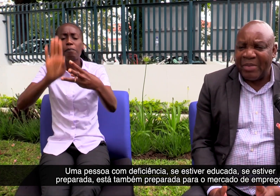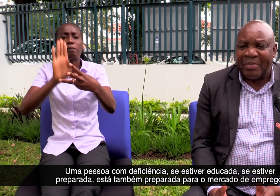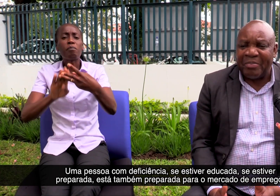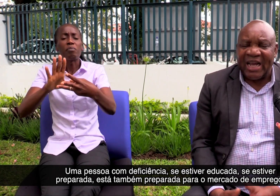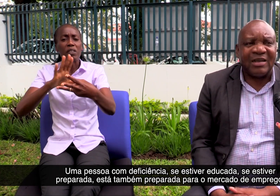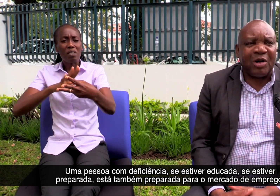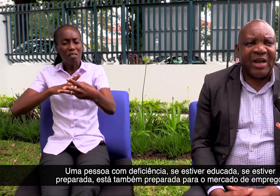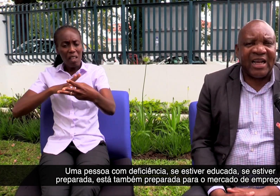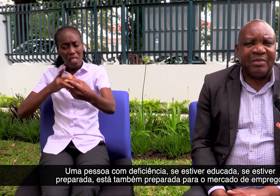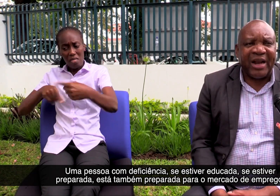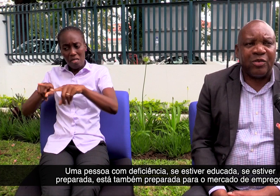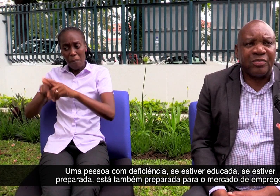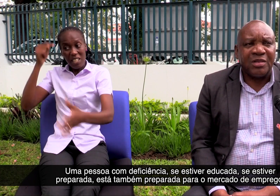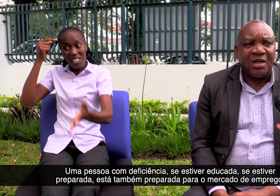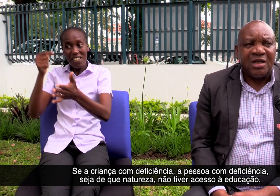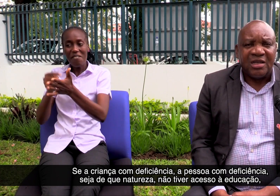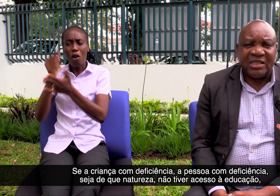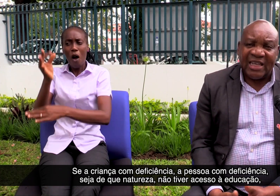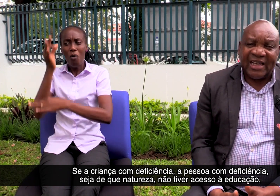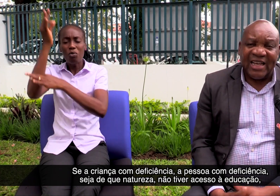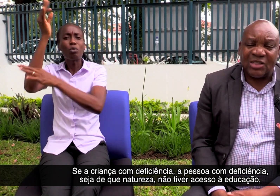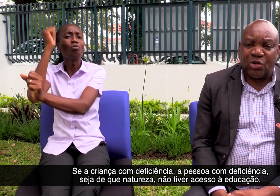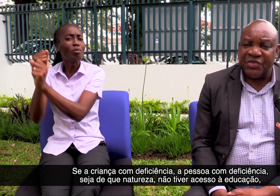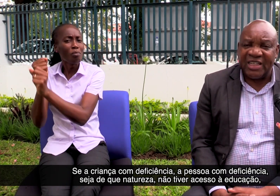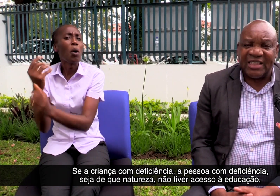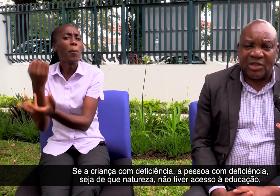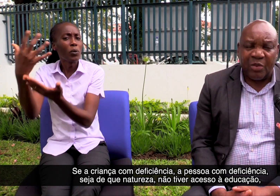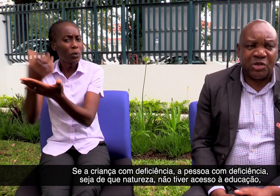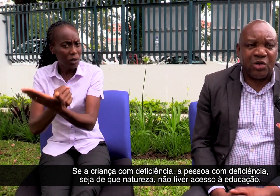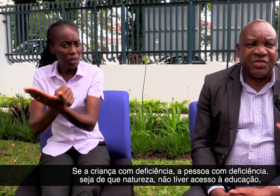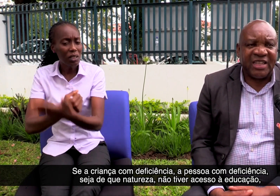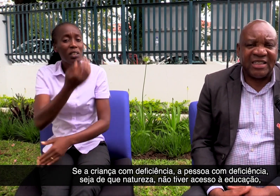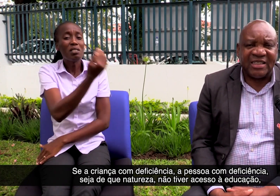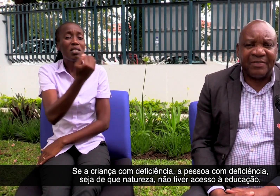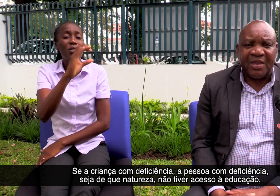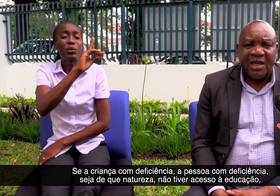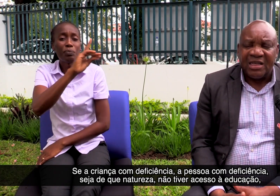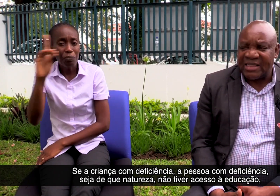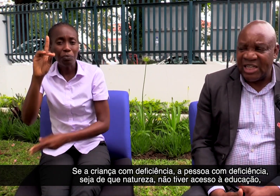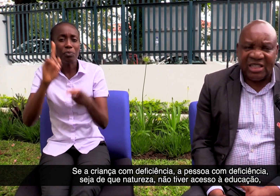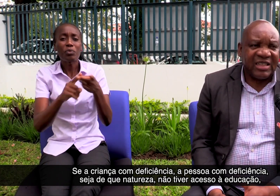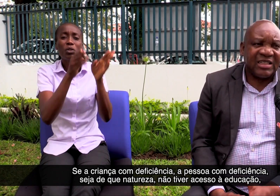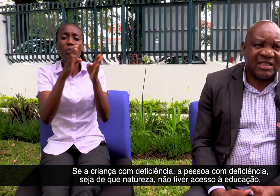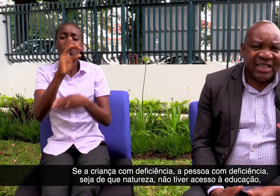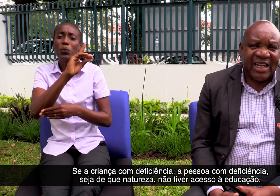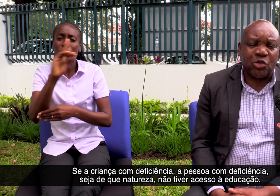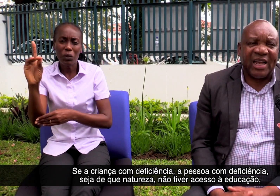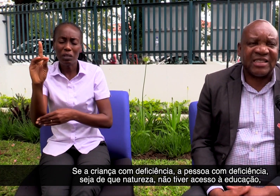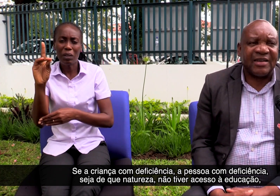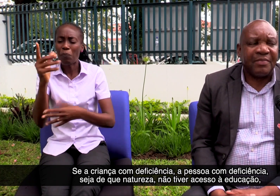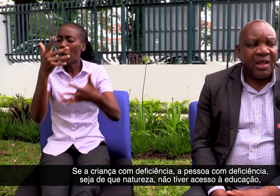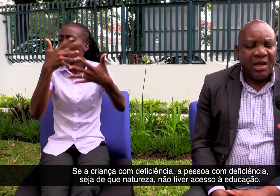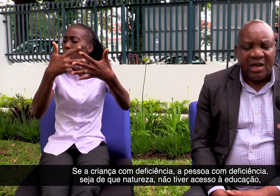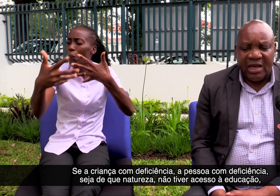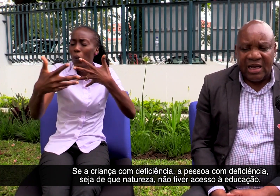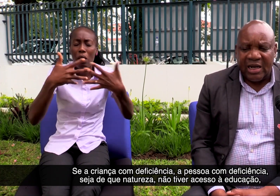está também preparada para o mercado de emprego. E se a criança com deficiência ou a pessoa com deficiência, seja de que